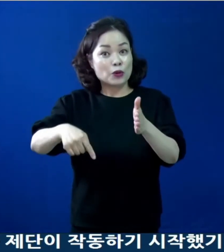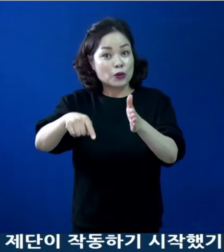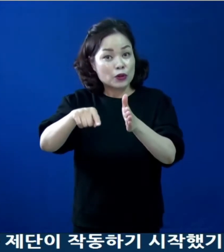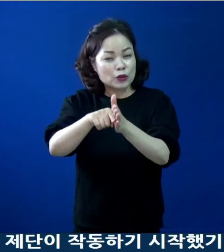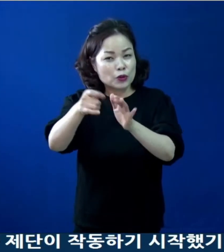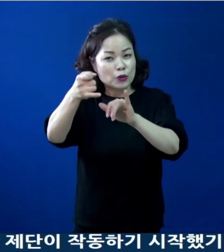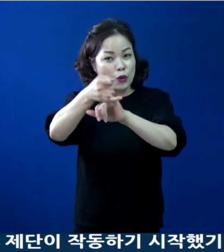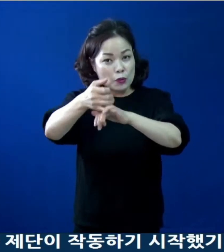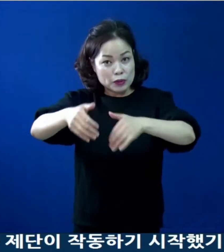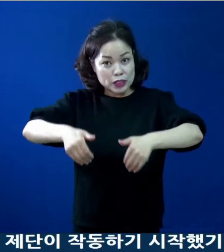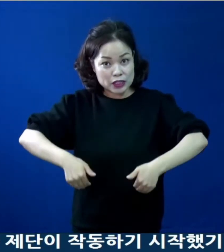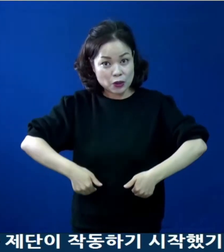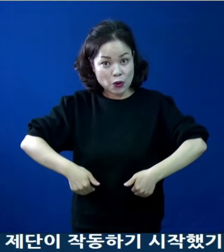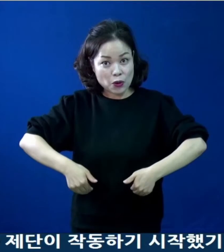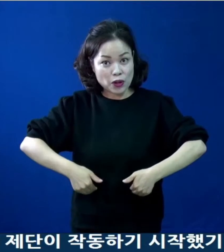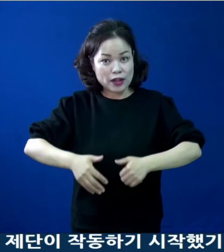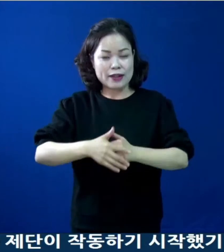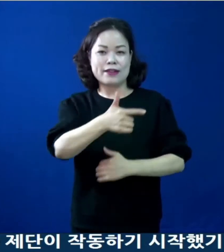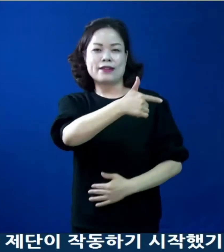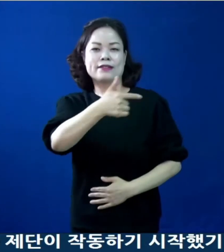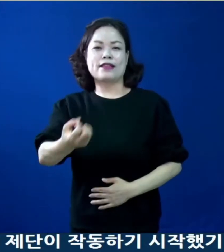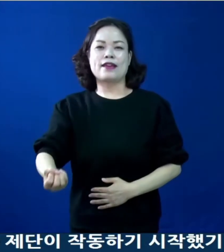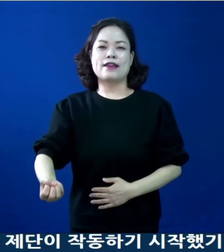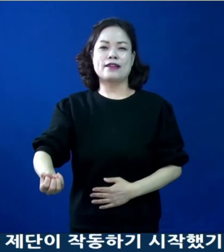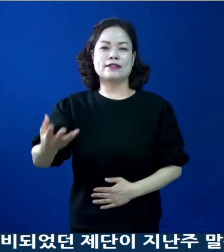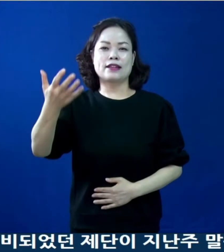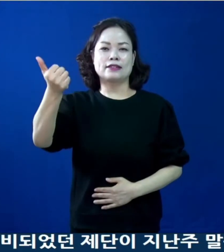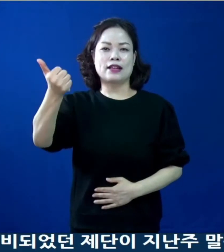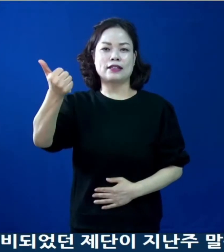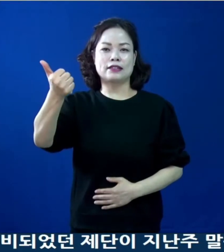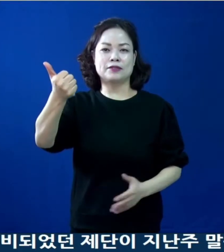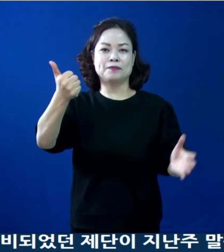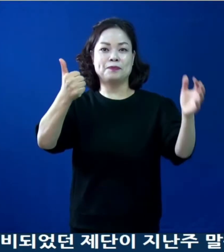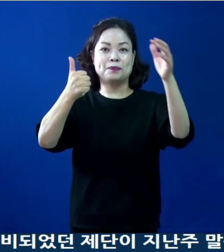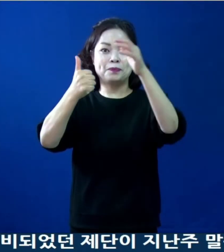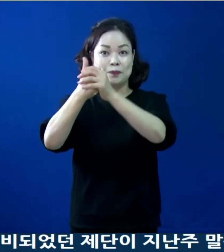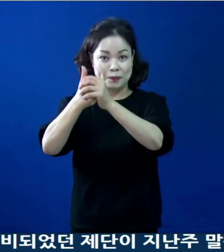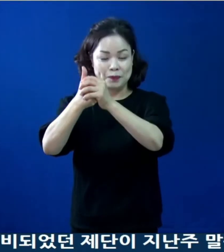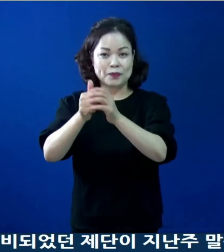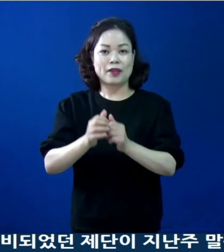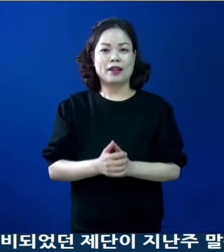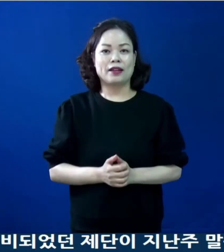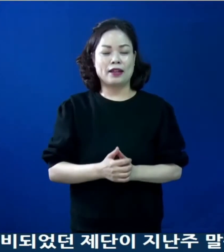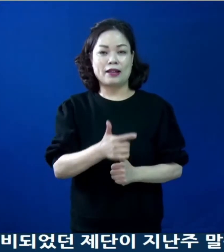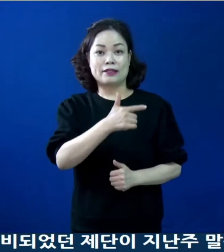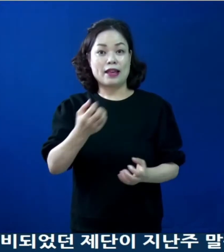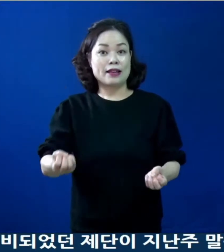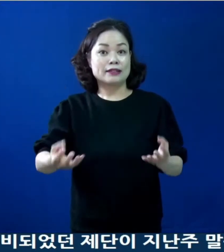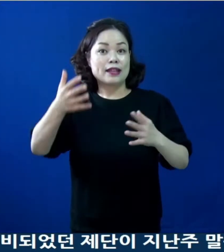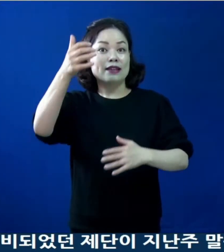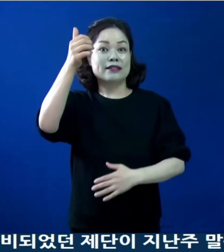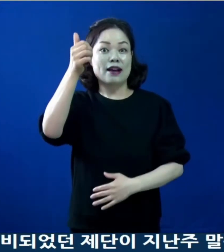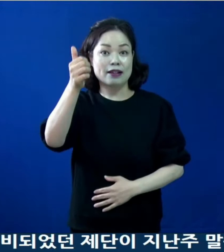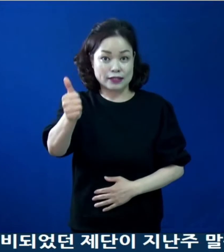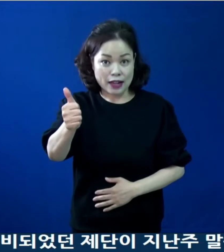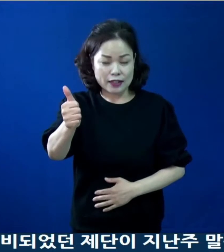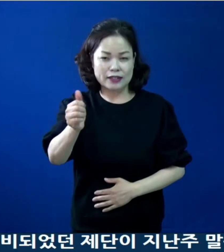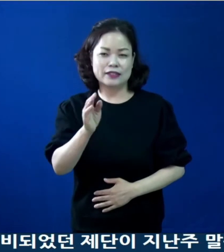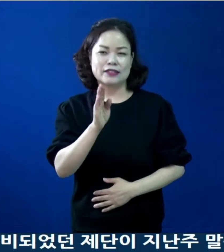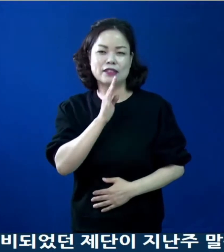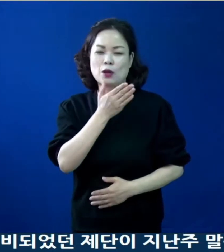꼭 필요했던 대제사장이 세워지는 것이었습니다. 대제사장은